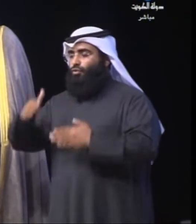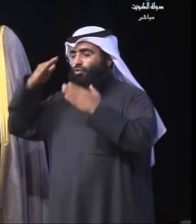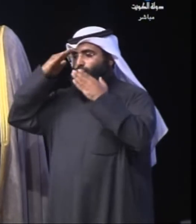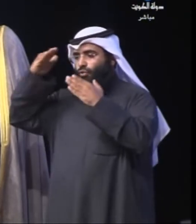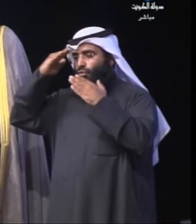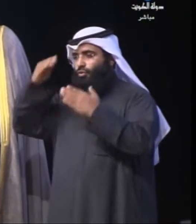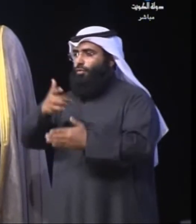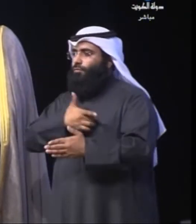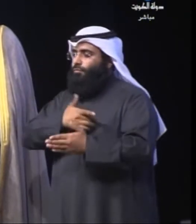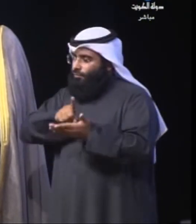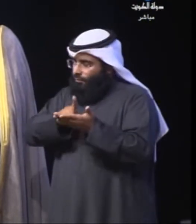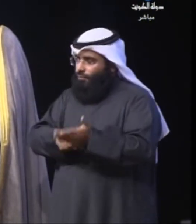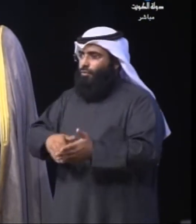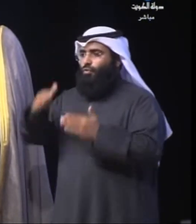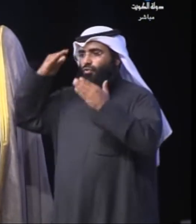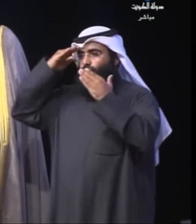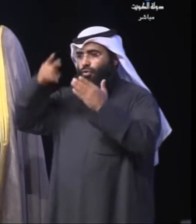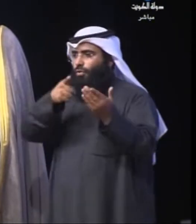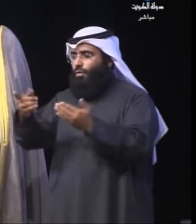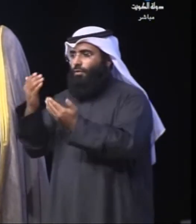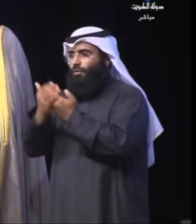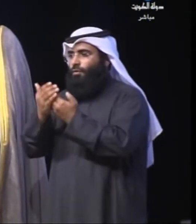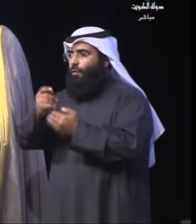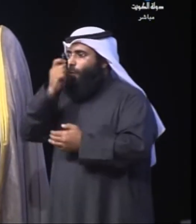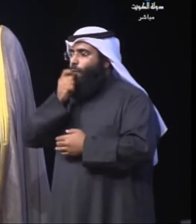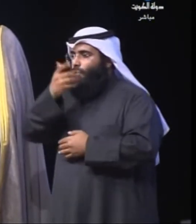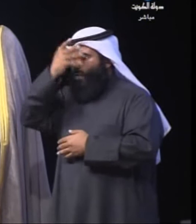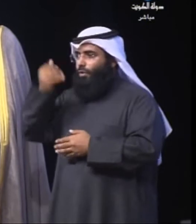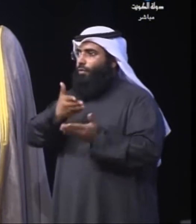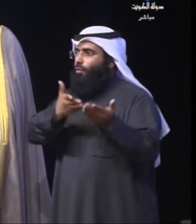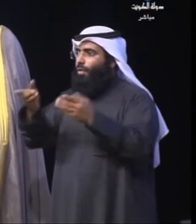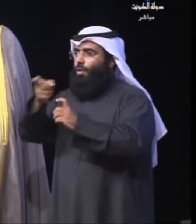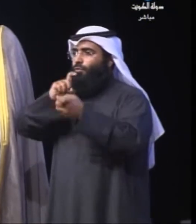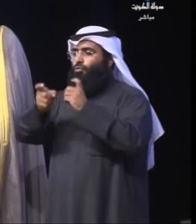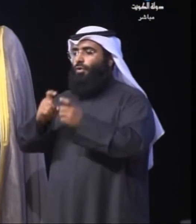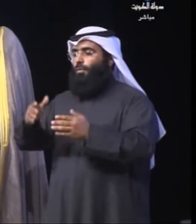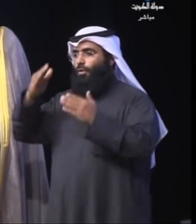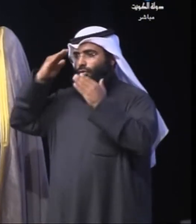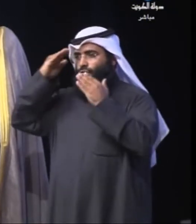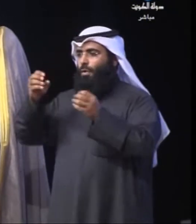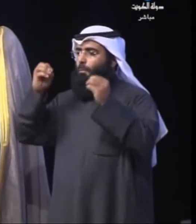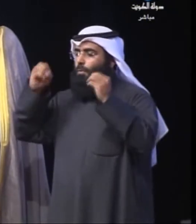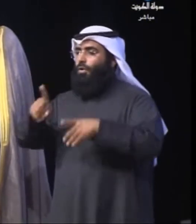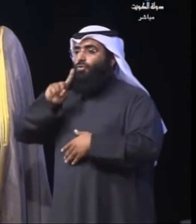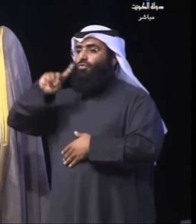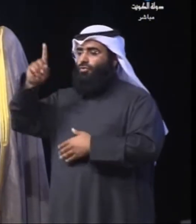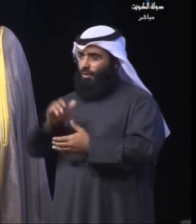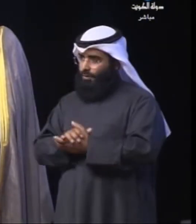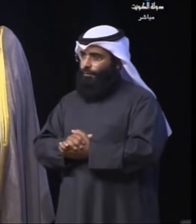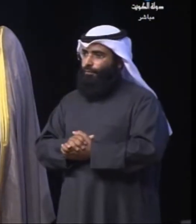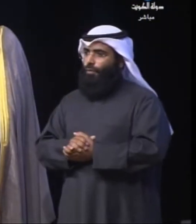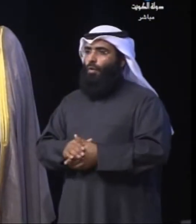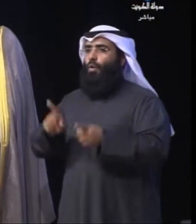الشكر لسموكم على رعايتكم الكريمة لأهل القرآن ولهذه المسابقة المباركة، ونشيد